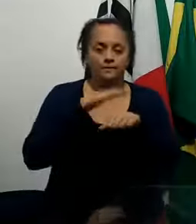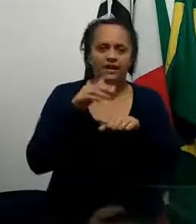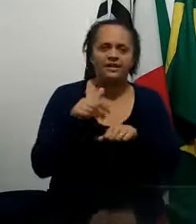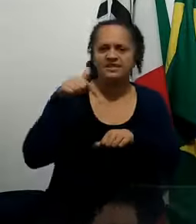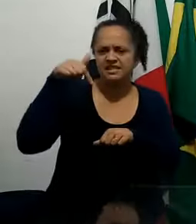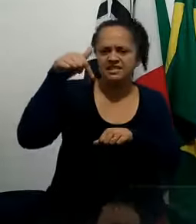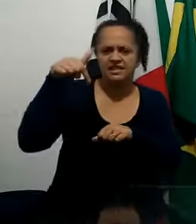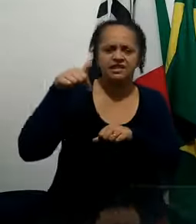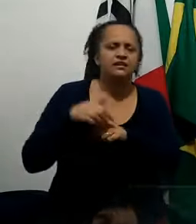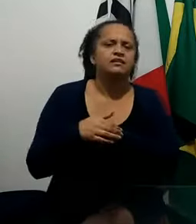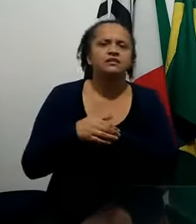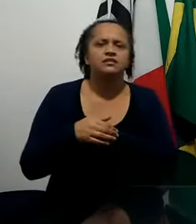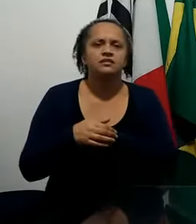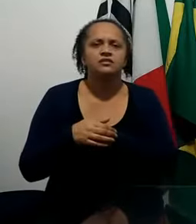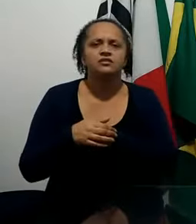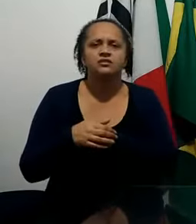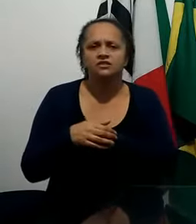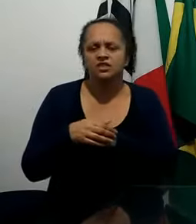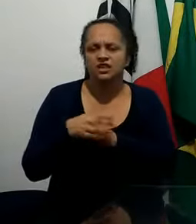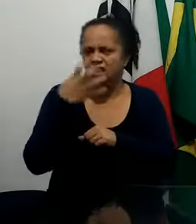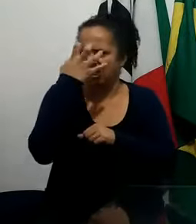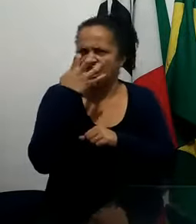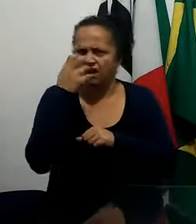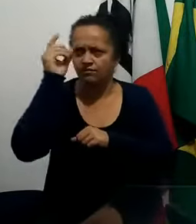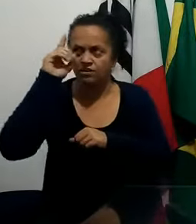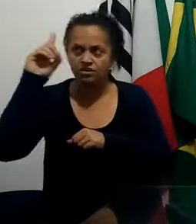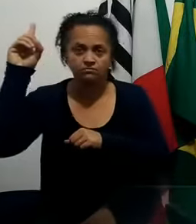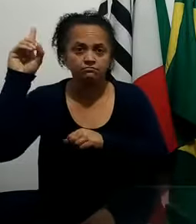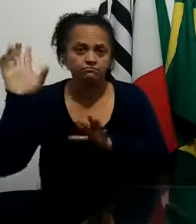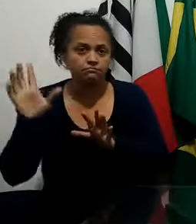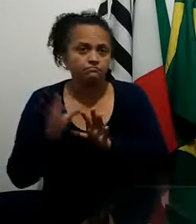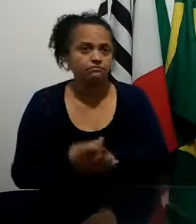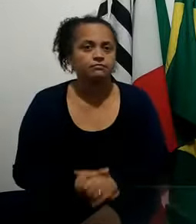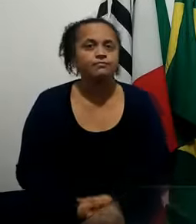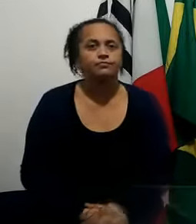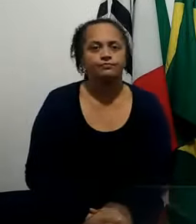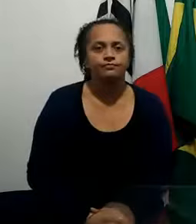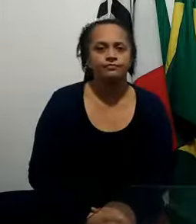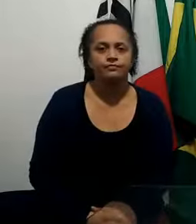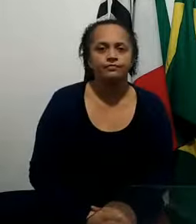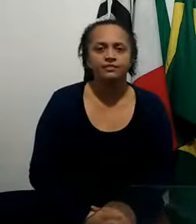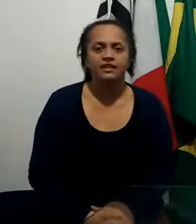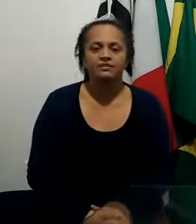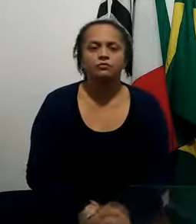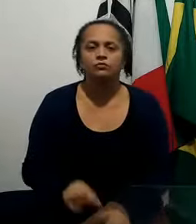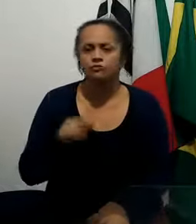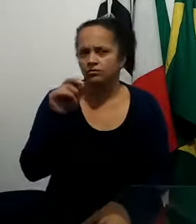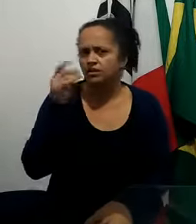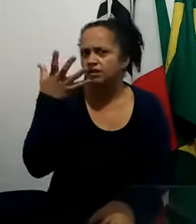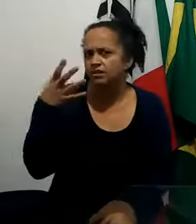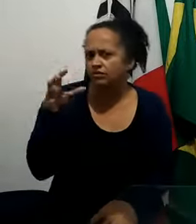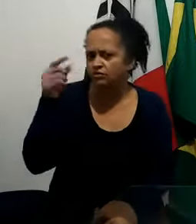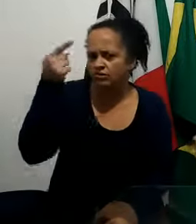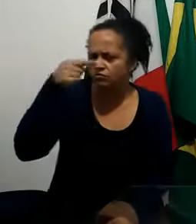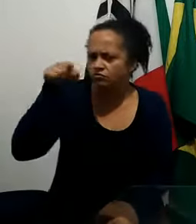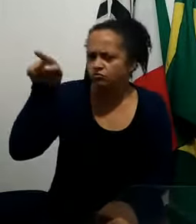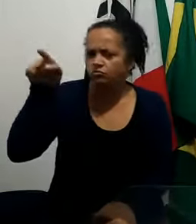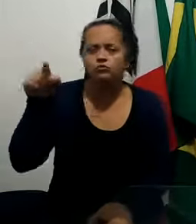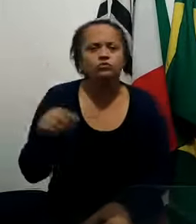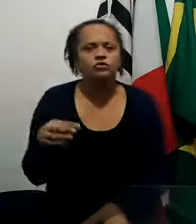de Deus. Veja bem, são os últimos juízos desse período